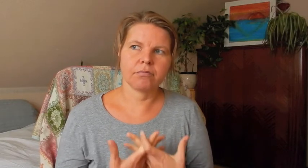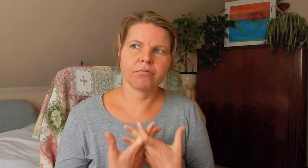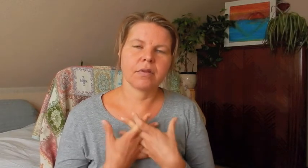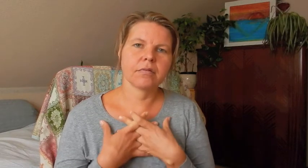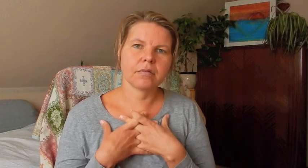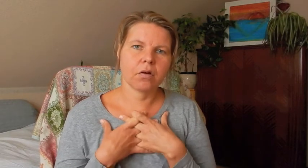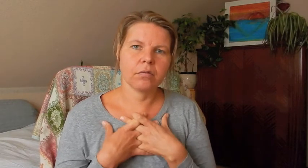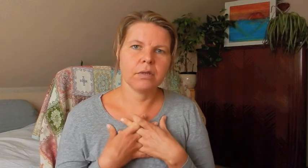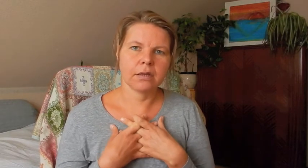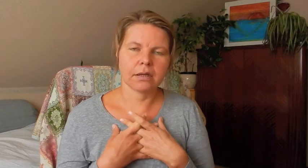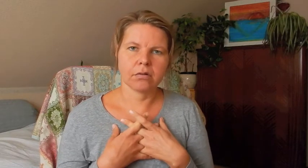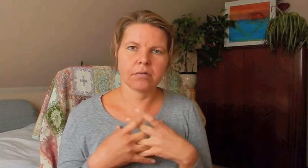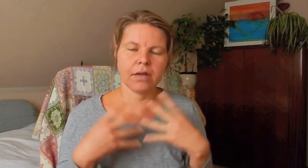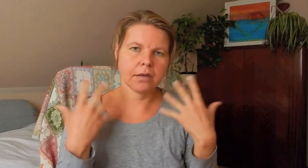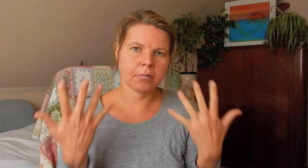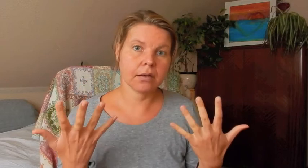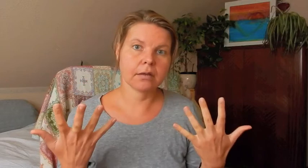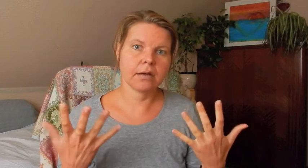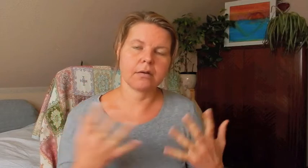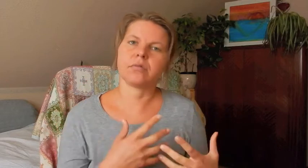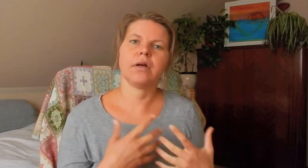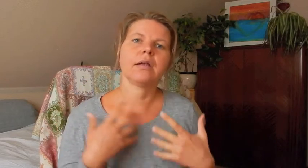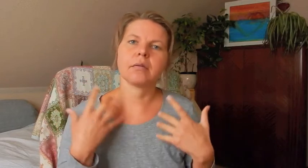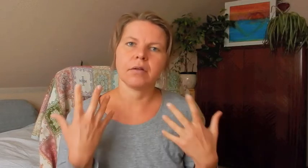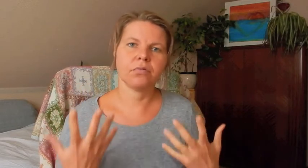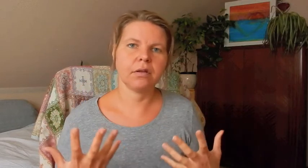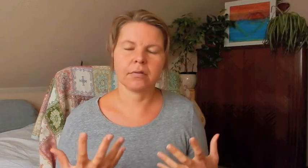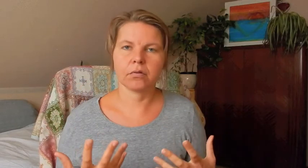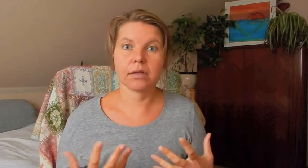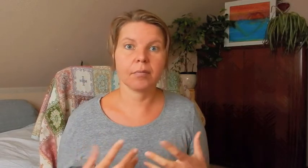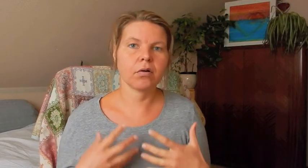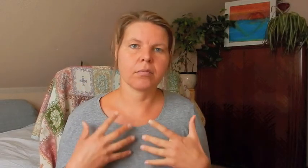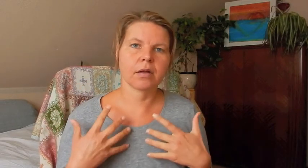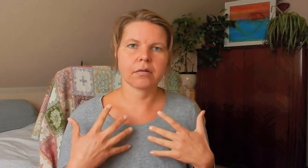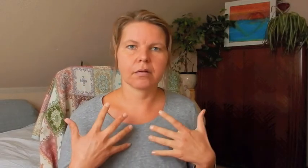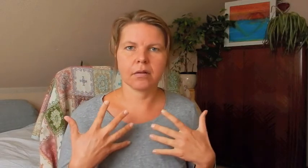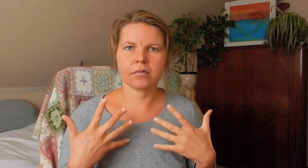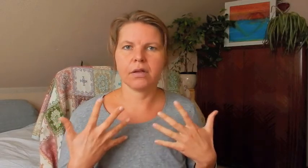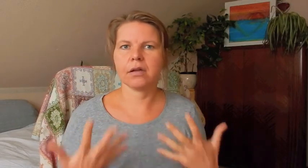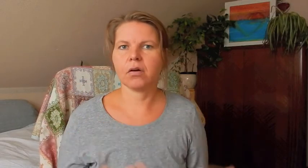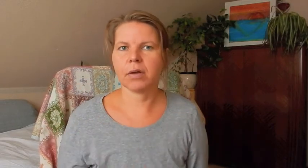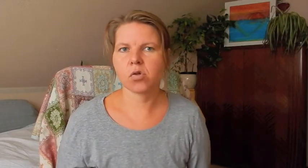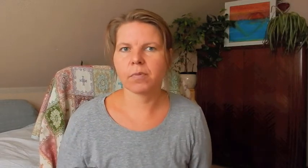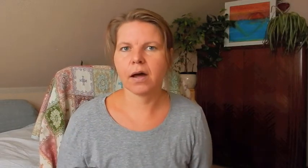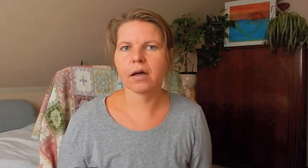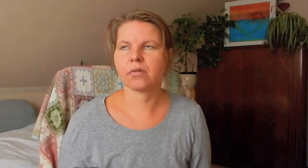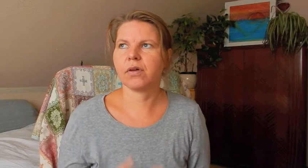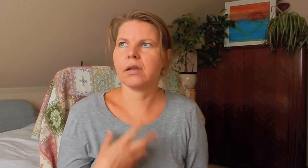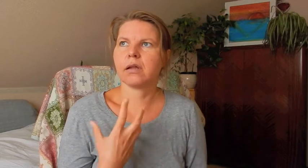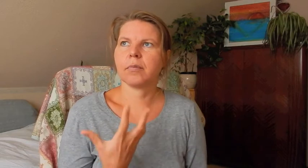dann ist es auch in mir nicht und es verändert meine Gedanken, es verändert mein Wesen und ich habe auch gemerkt, es verändert auch meine Sprache, es verändert